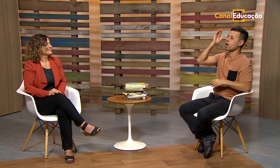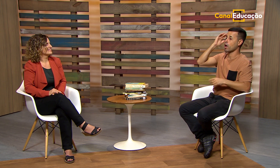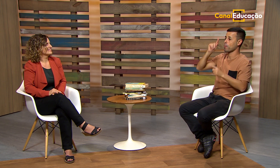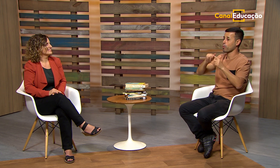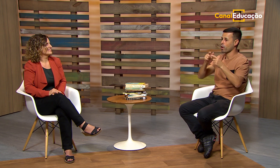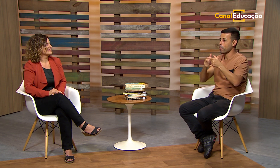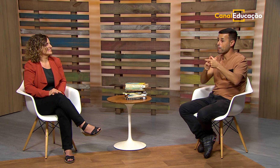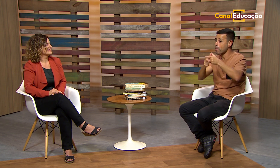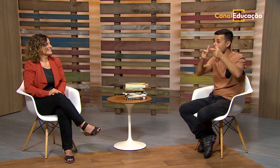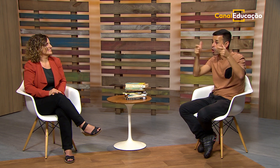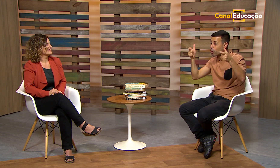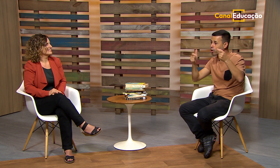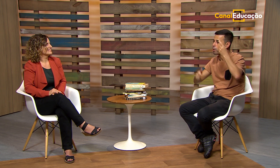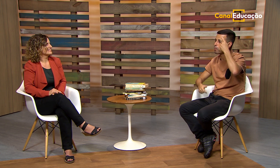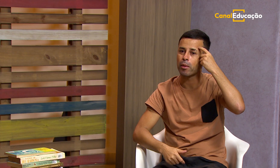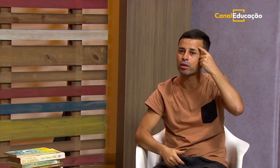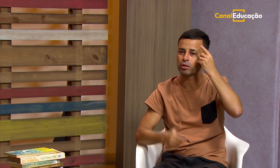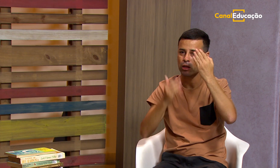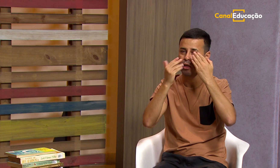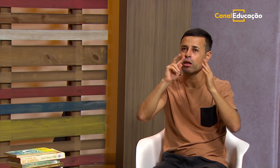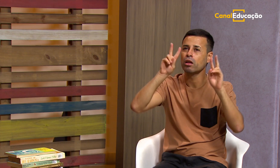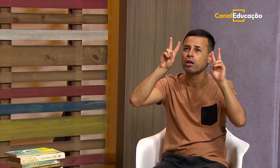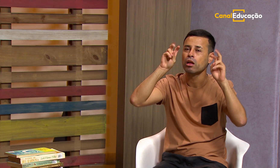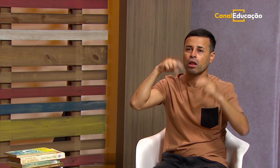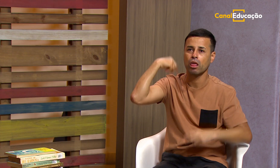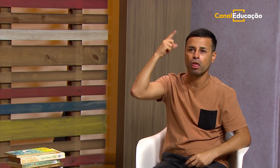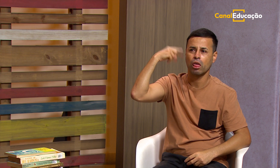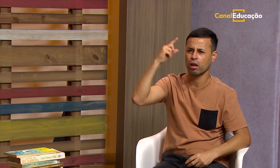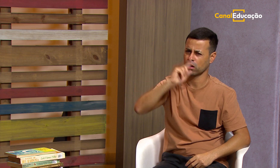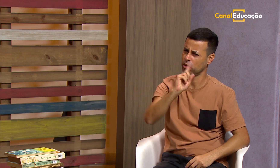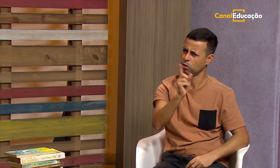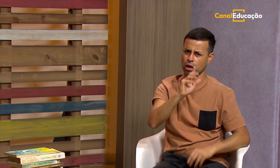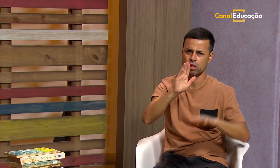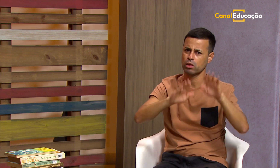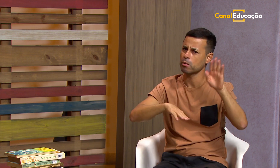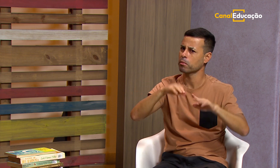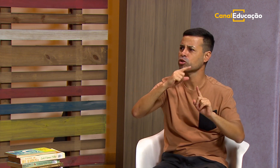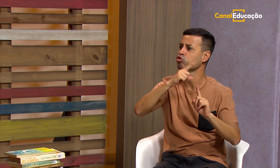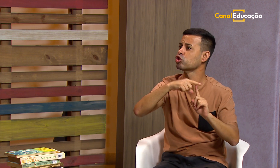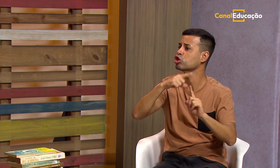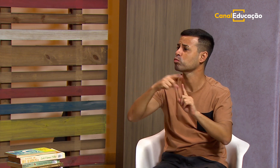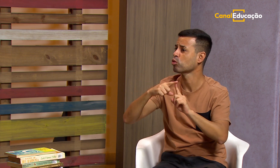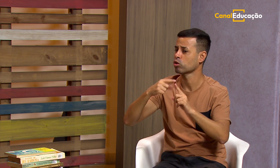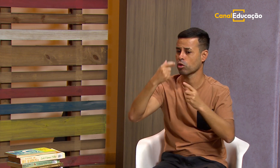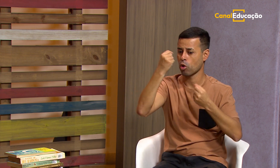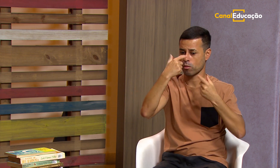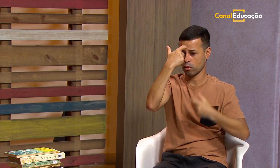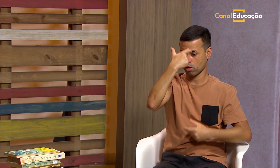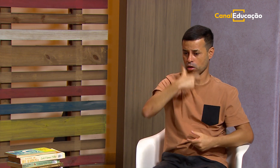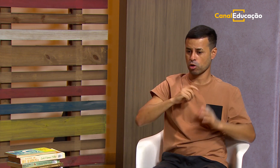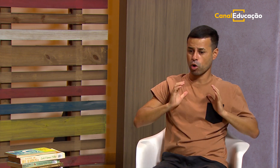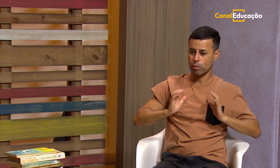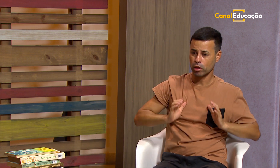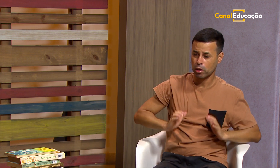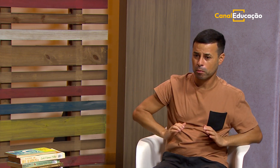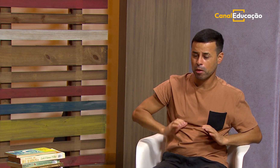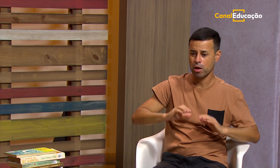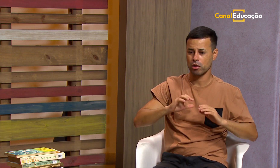falar sobre o emocional abalado, que não se tratava de estarmos loucos, e sim resultado de todas as